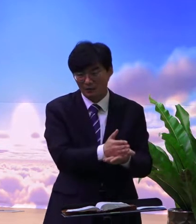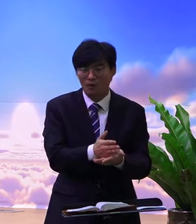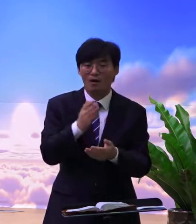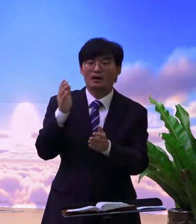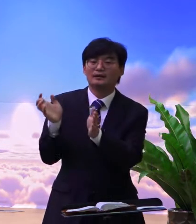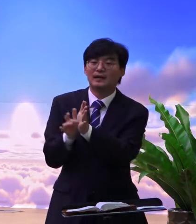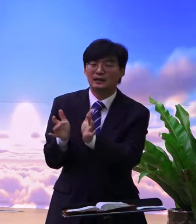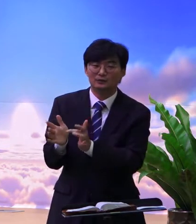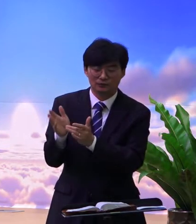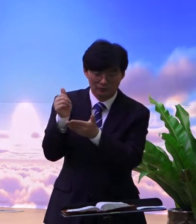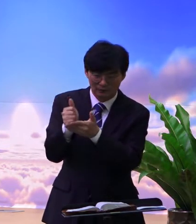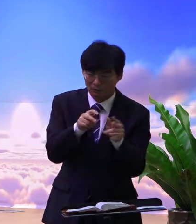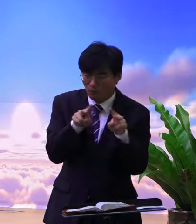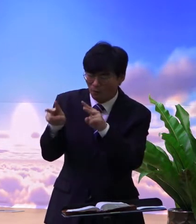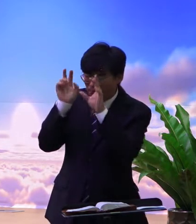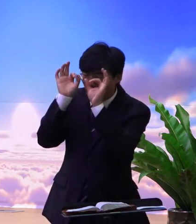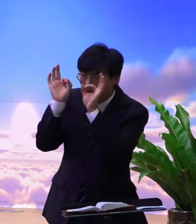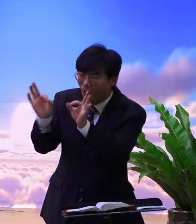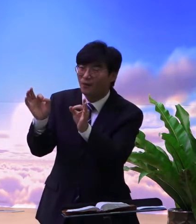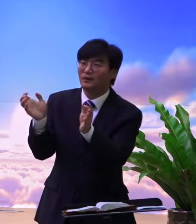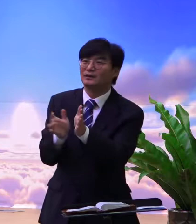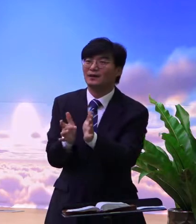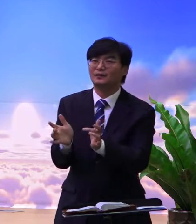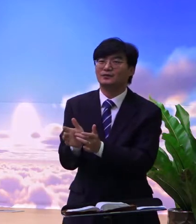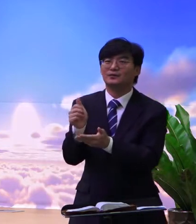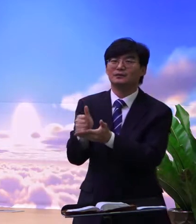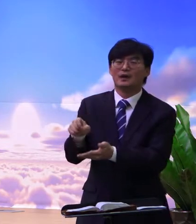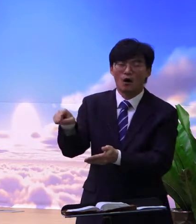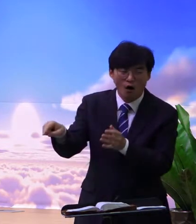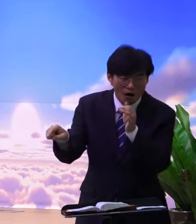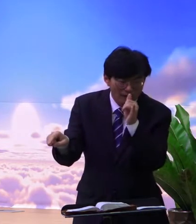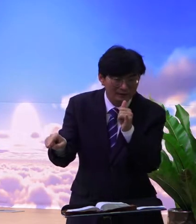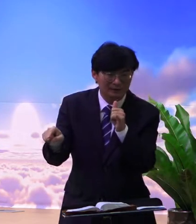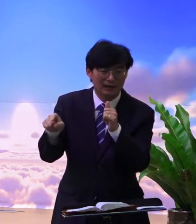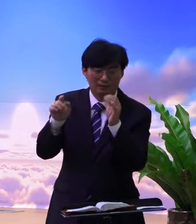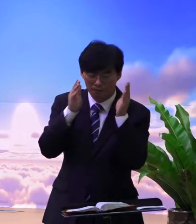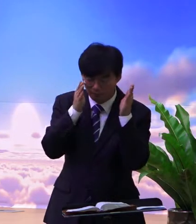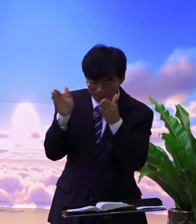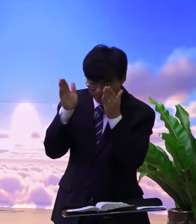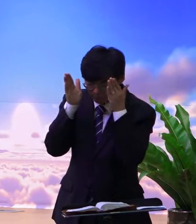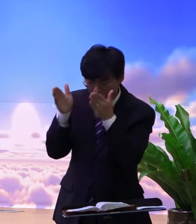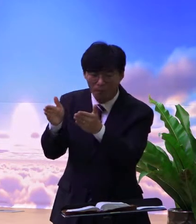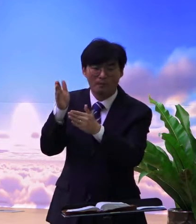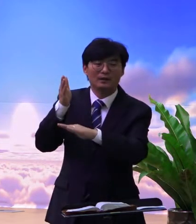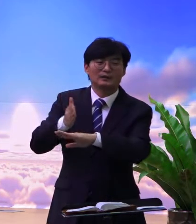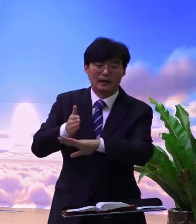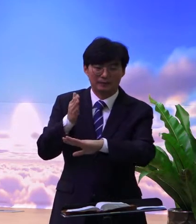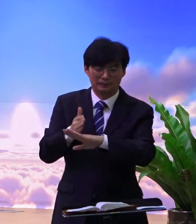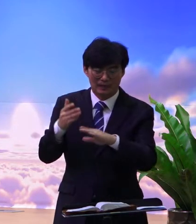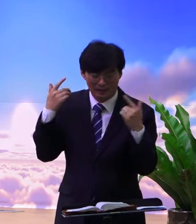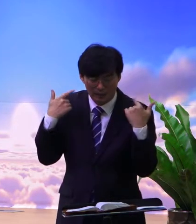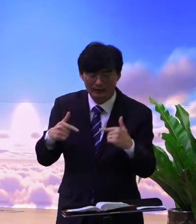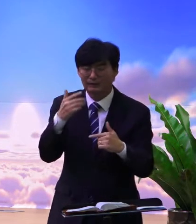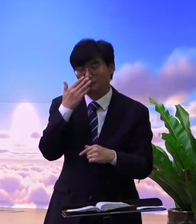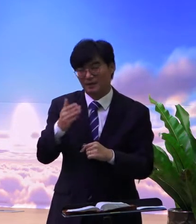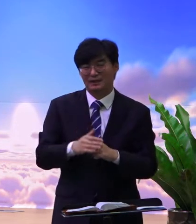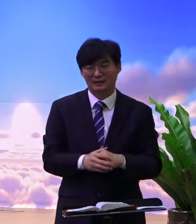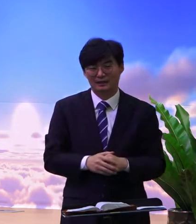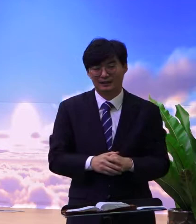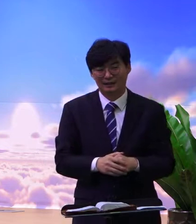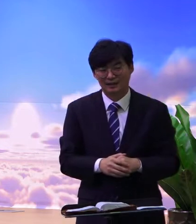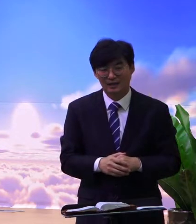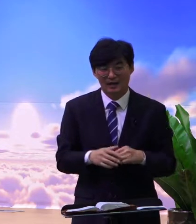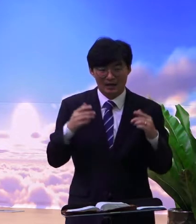감사도 마찬가지입니다. 어떻게 항상 오늘 말씀처럼 감사함으로 깨어있을 수 있습니까?